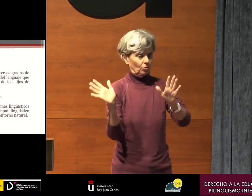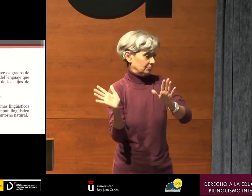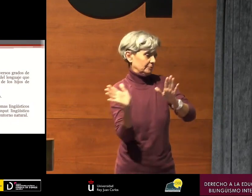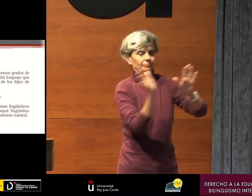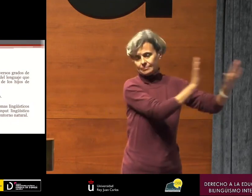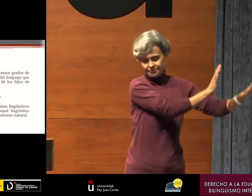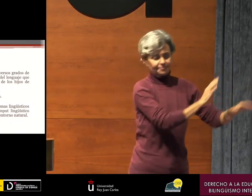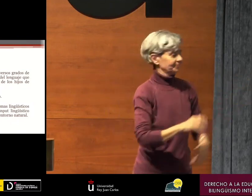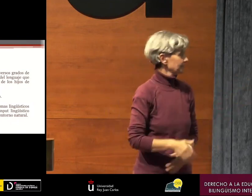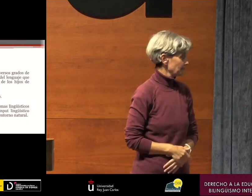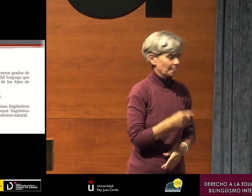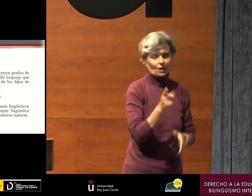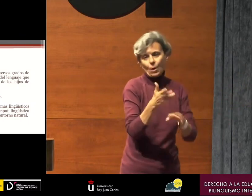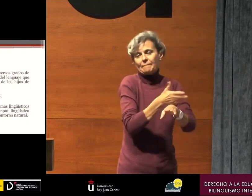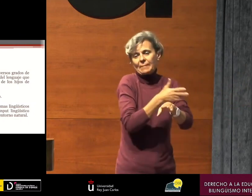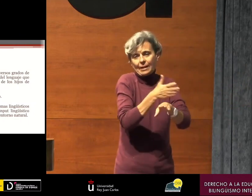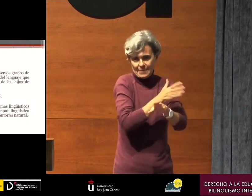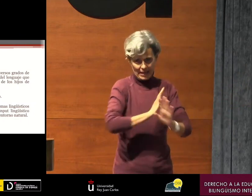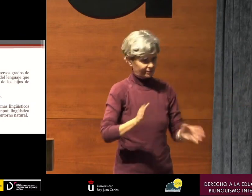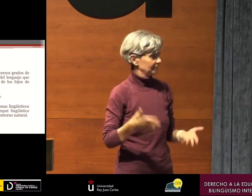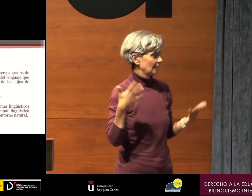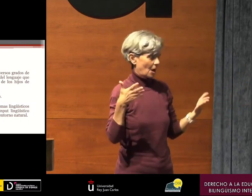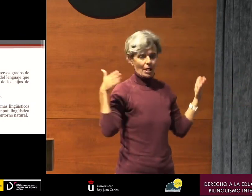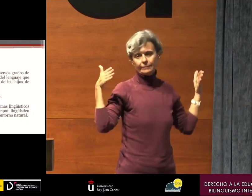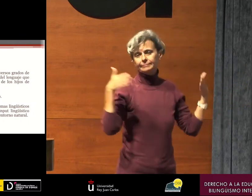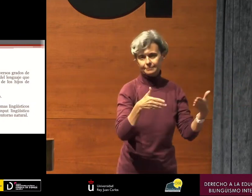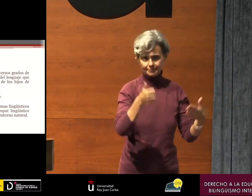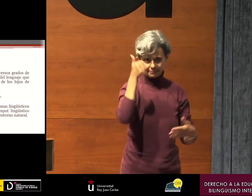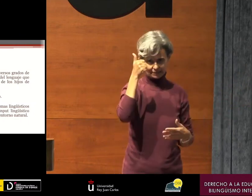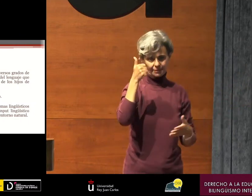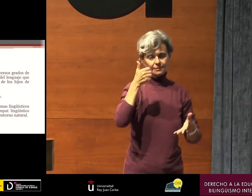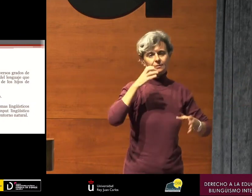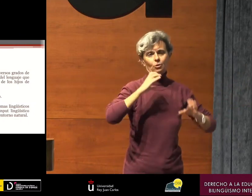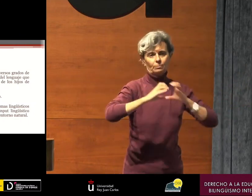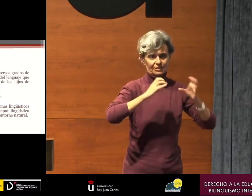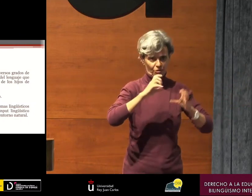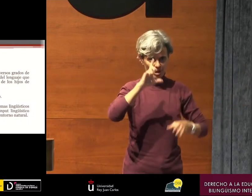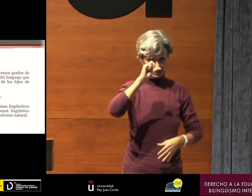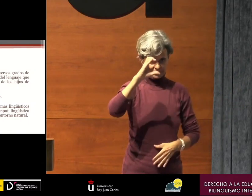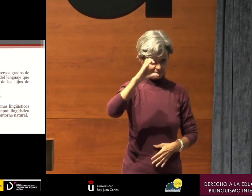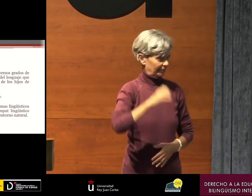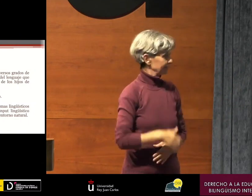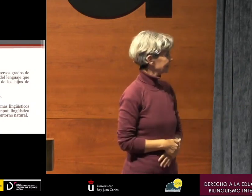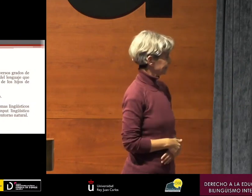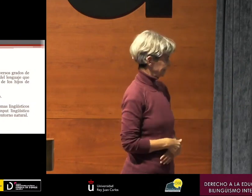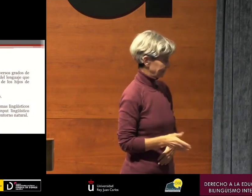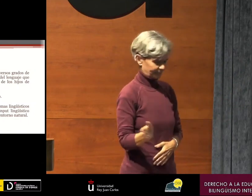entorno escolar y que se produce además en esa etapa crítica.